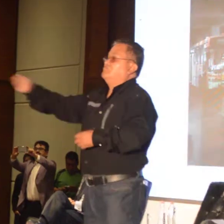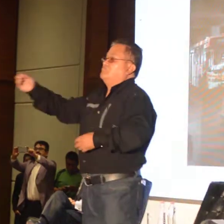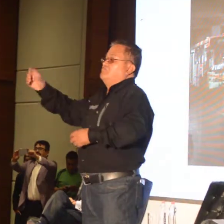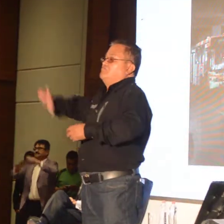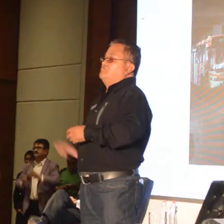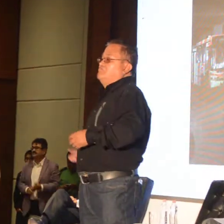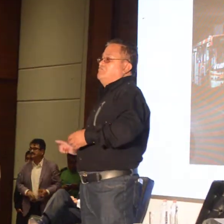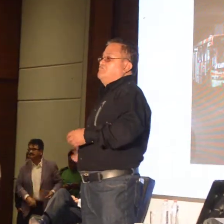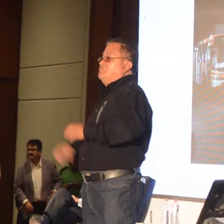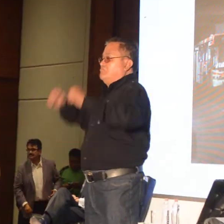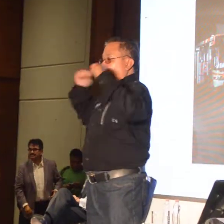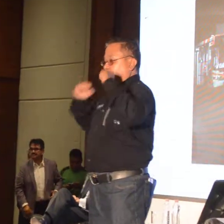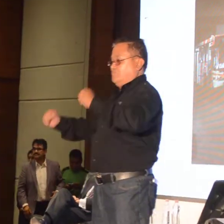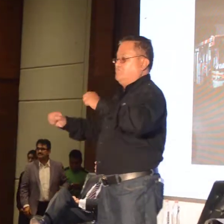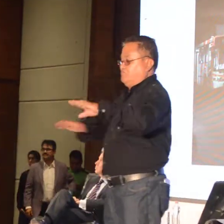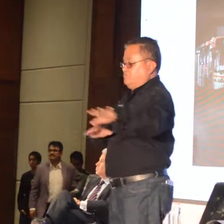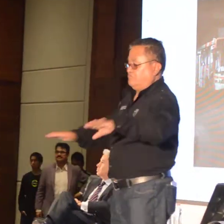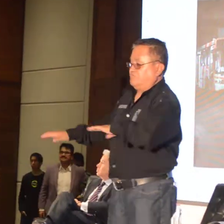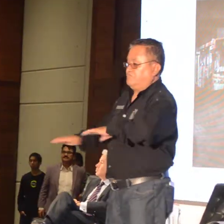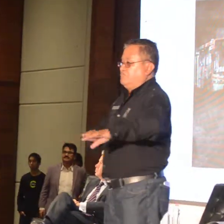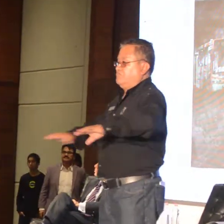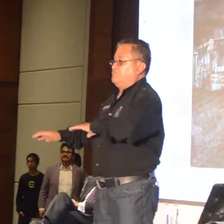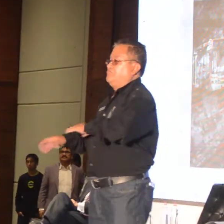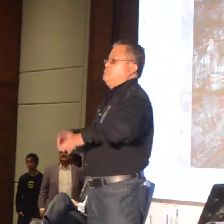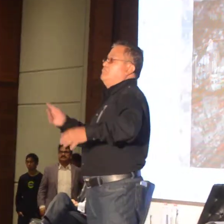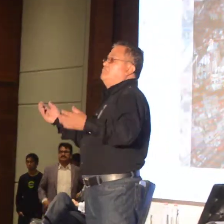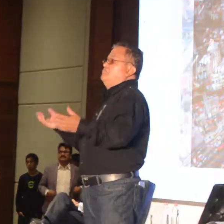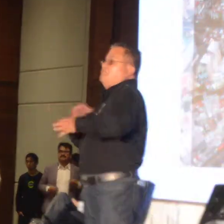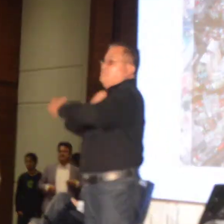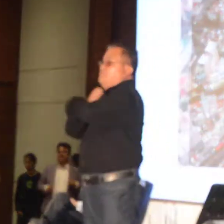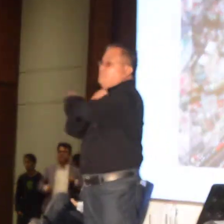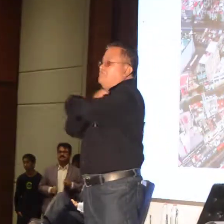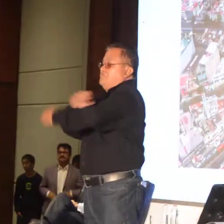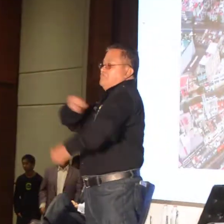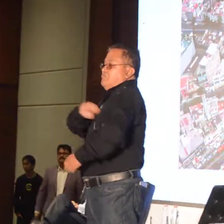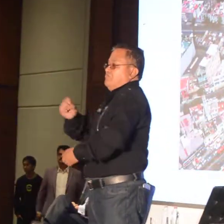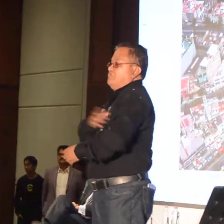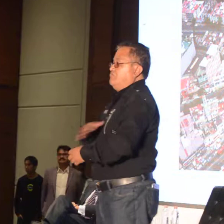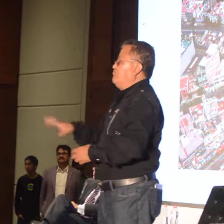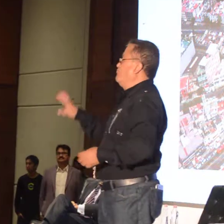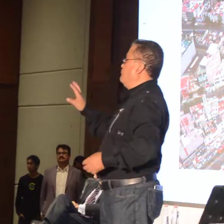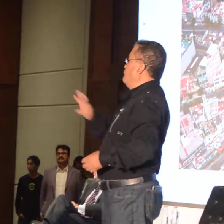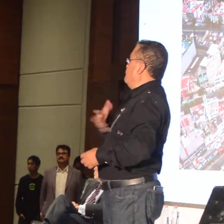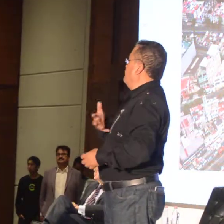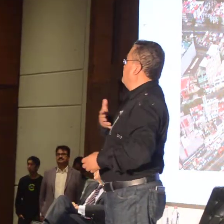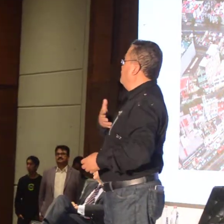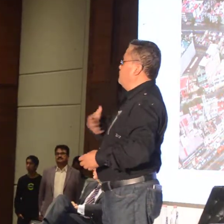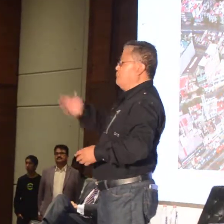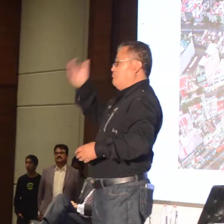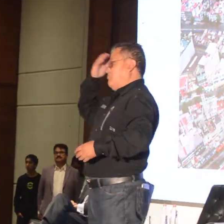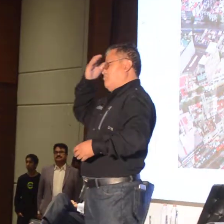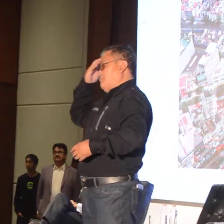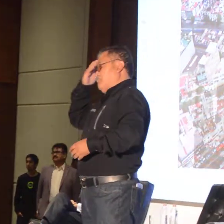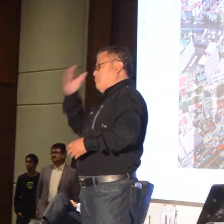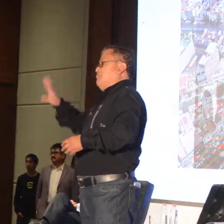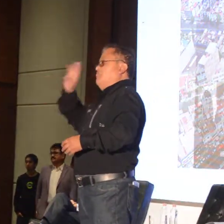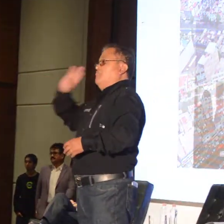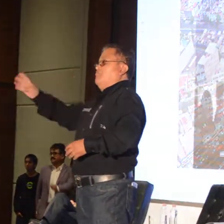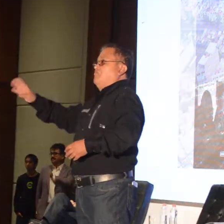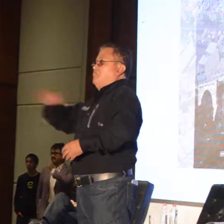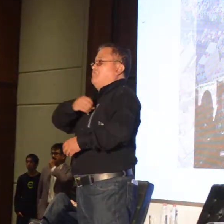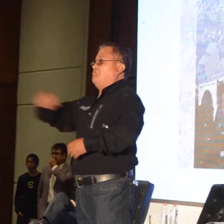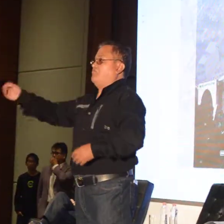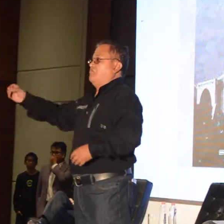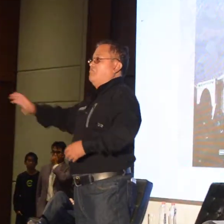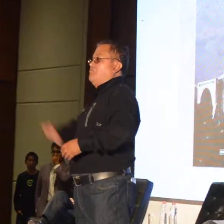solo con seguridad, movilidad, sino también con educación y salud, porque tenemos que considerar que es un cuarto orden de gobierno ya